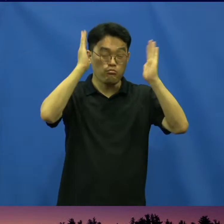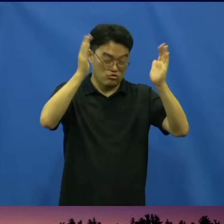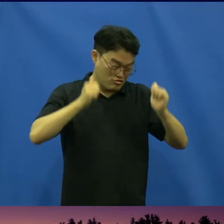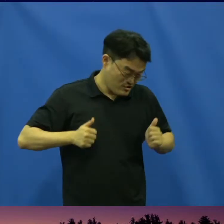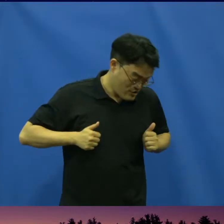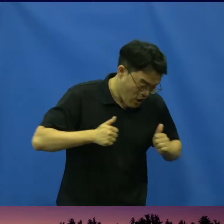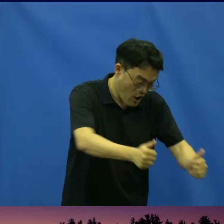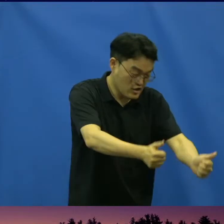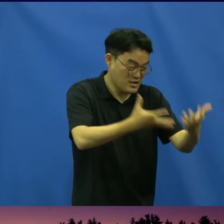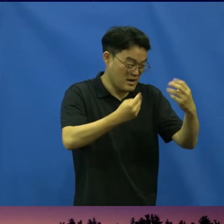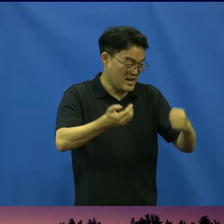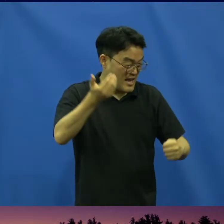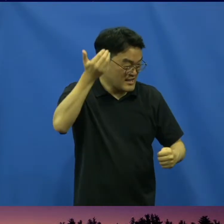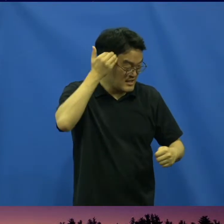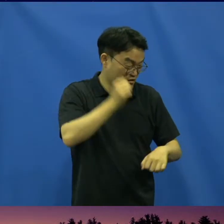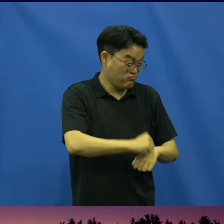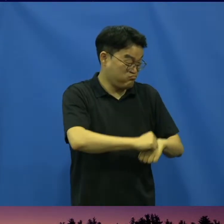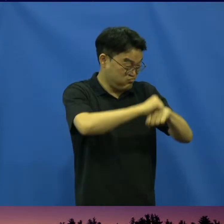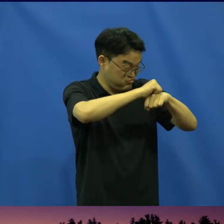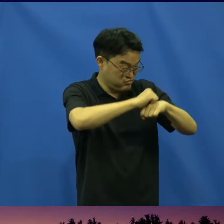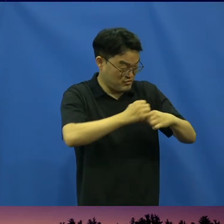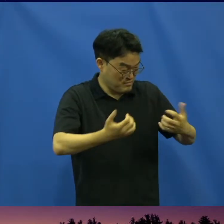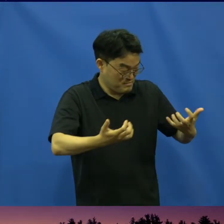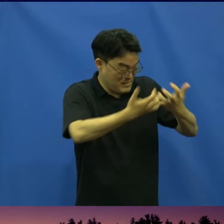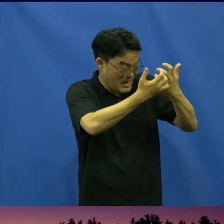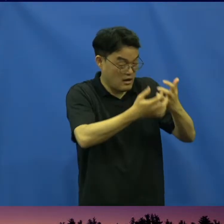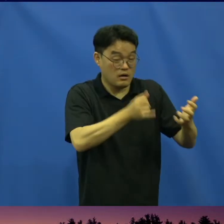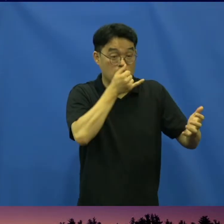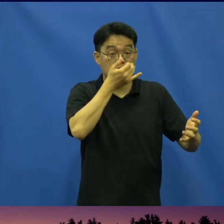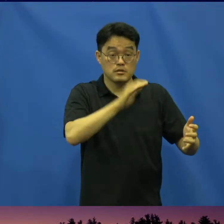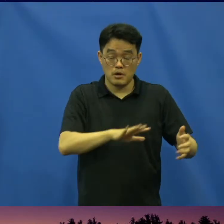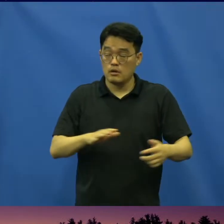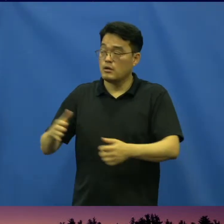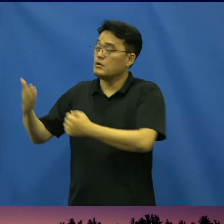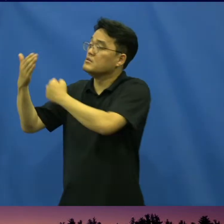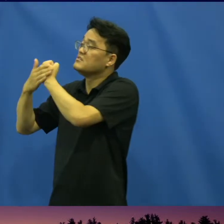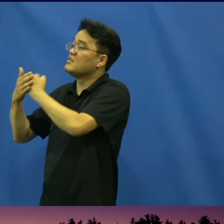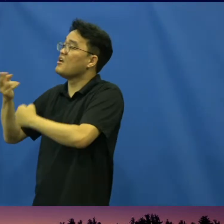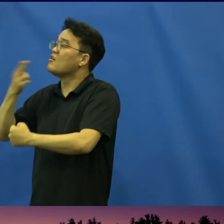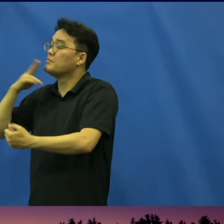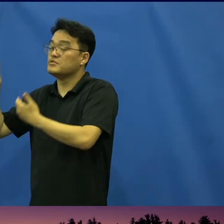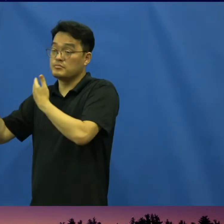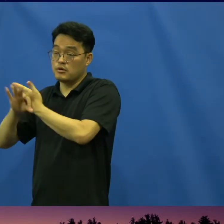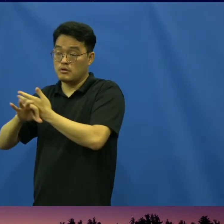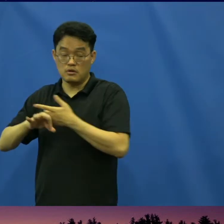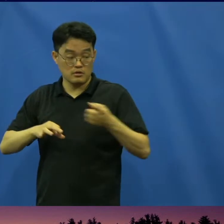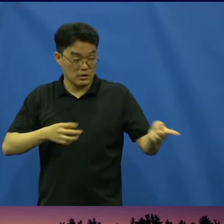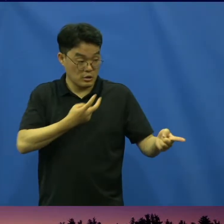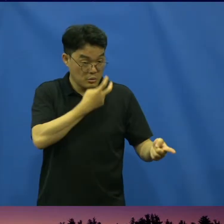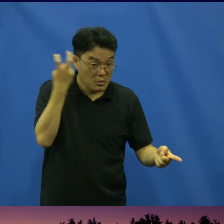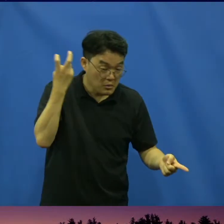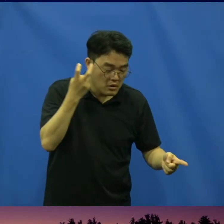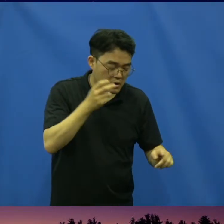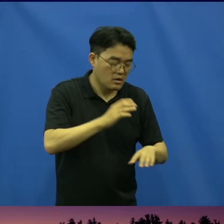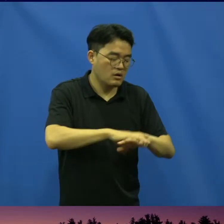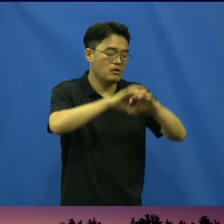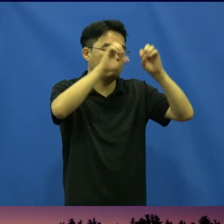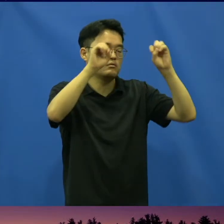지식이 다 좋은 게 아니에요. 도리어 지식을 망하게 하고 차라리 배우지 않았더라면 더 인간답게 살 수 있을